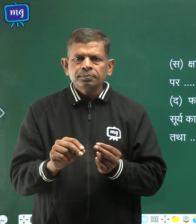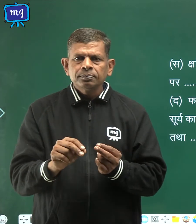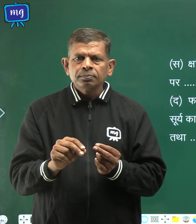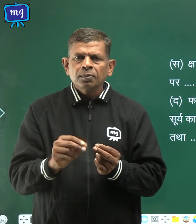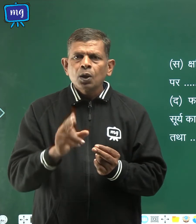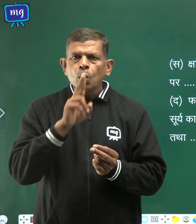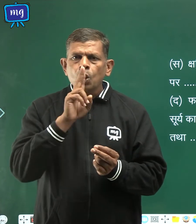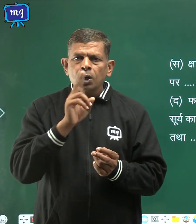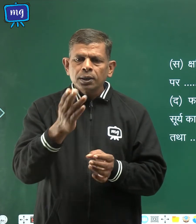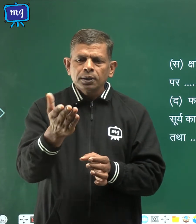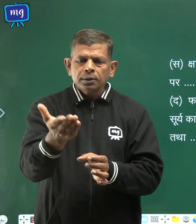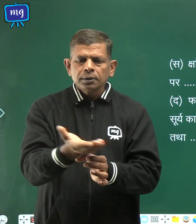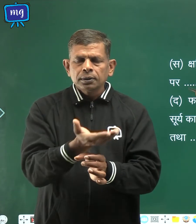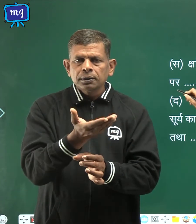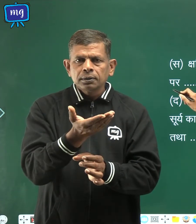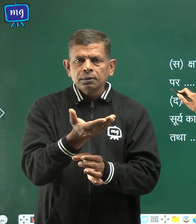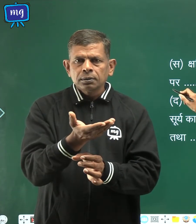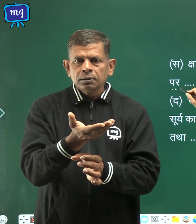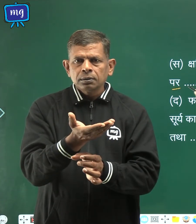जल की सतह पर